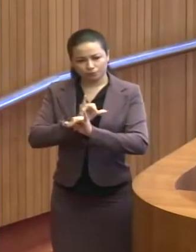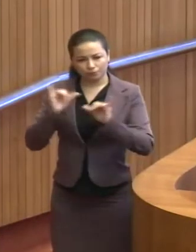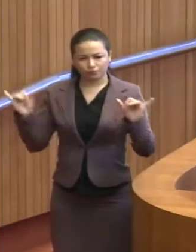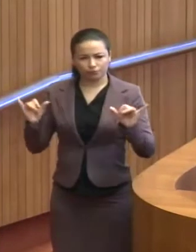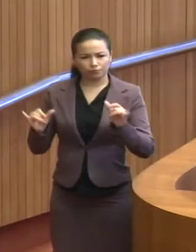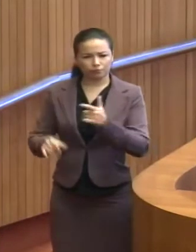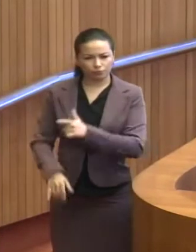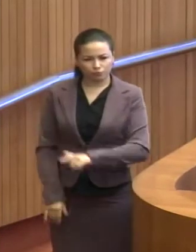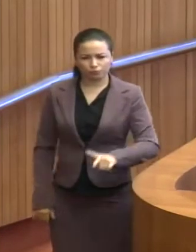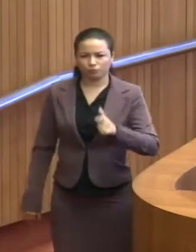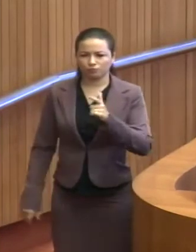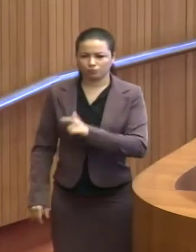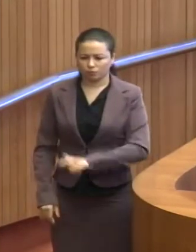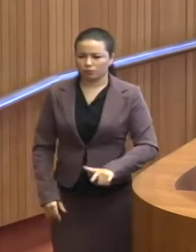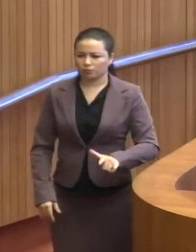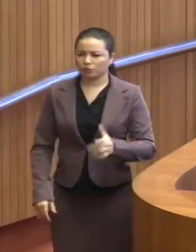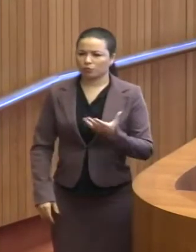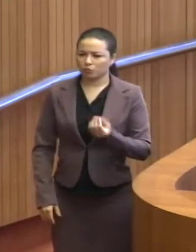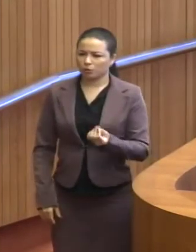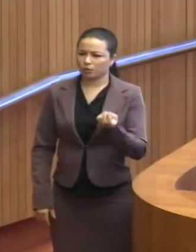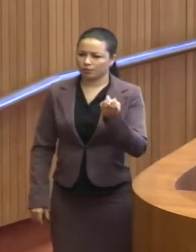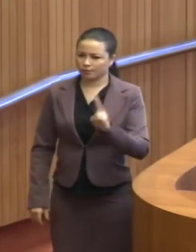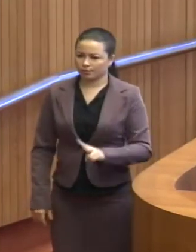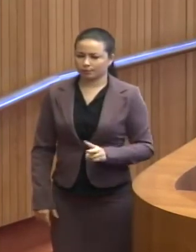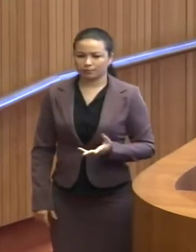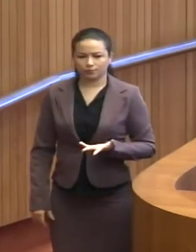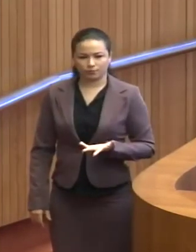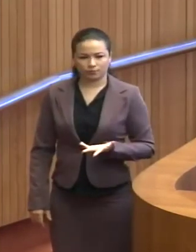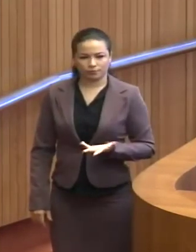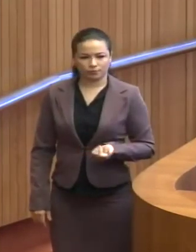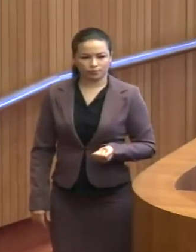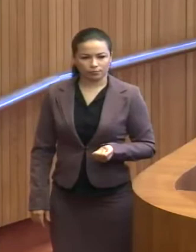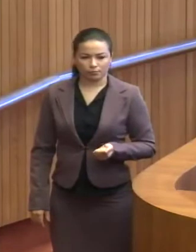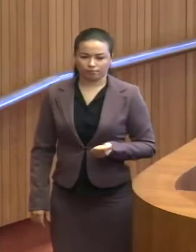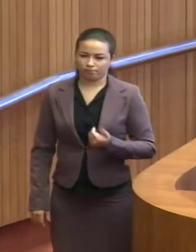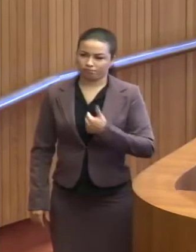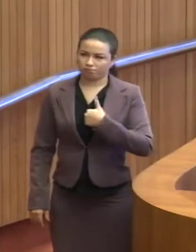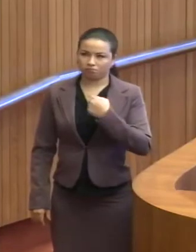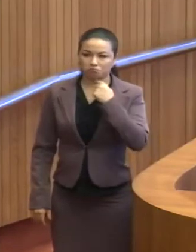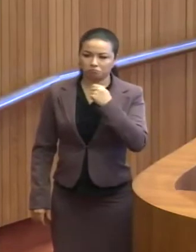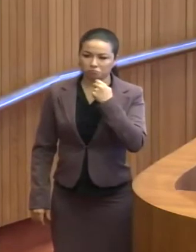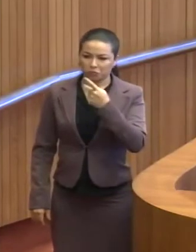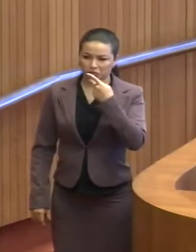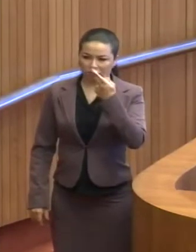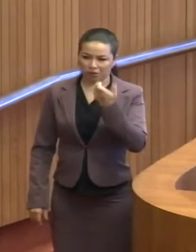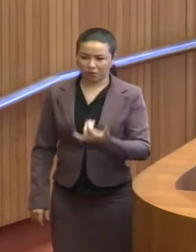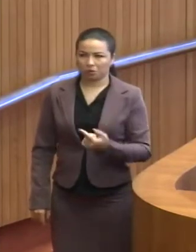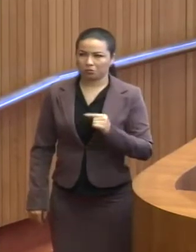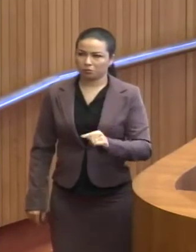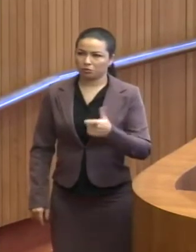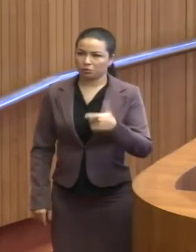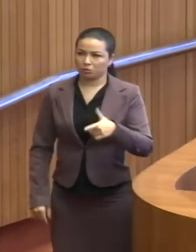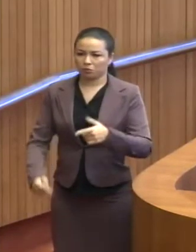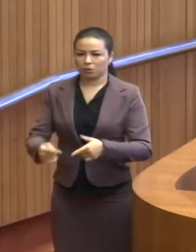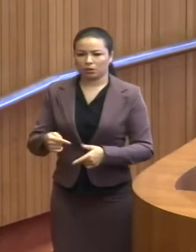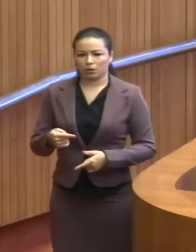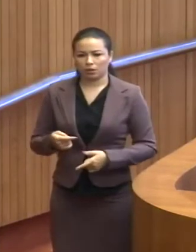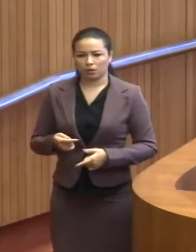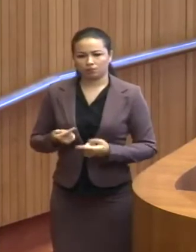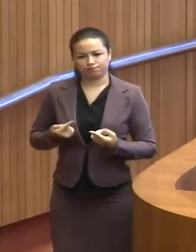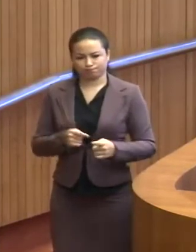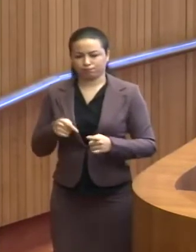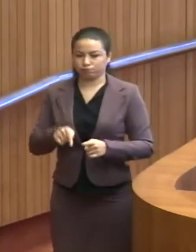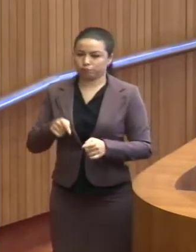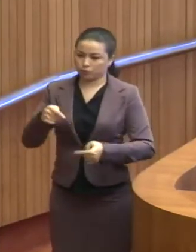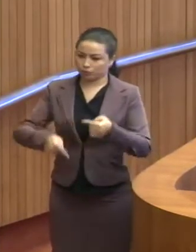dito, repetido, muitas vezes. Então não dá para dizer que isso não é perseguição política.